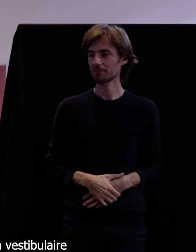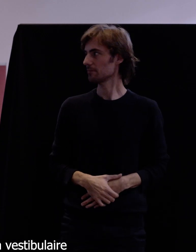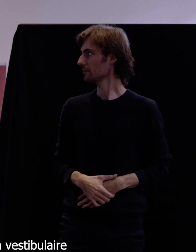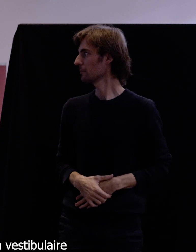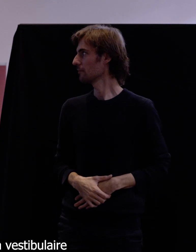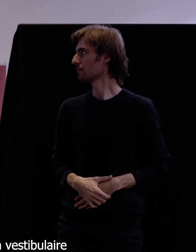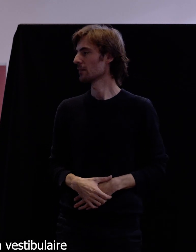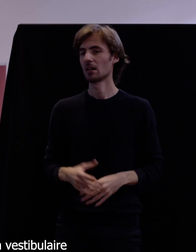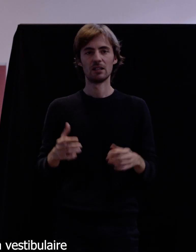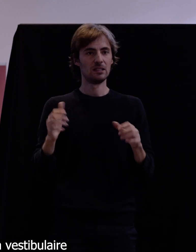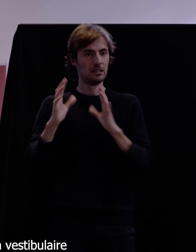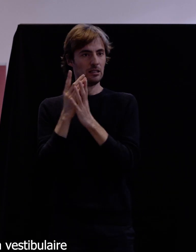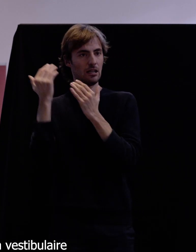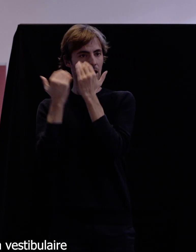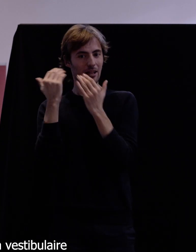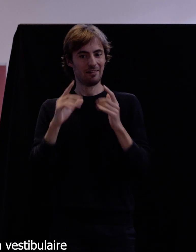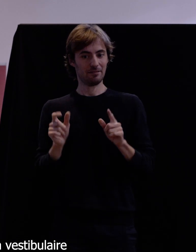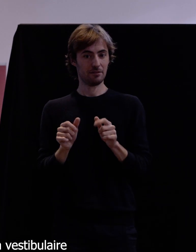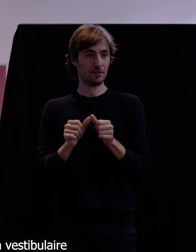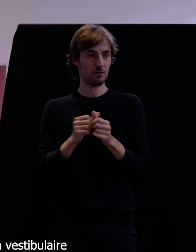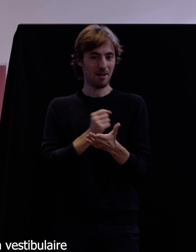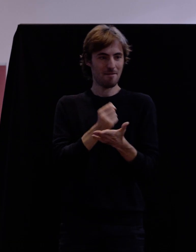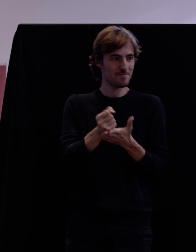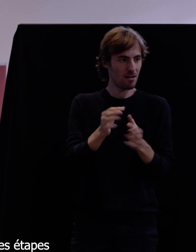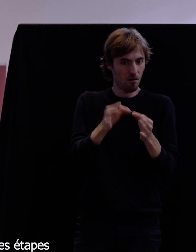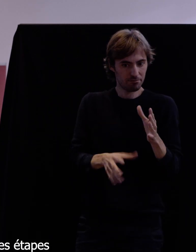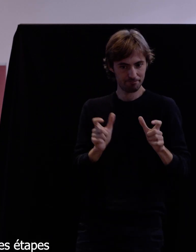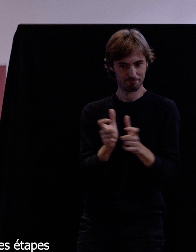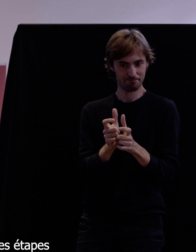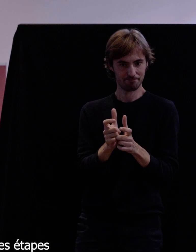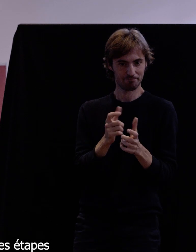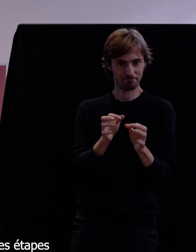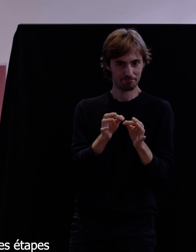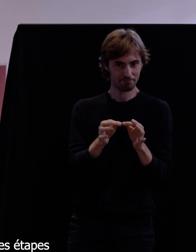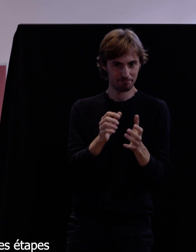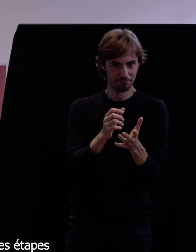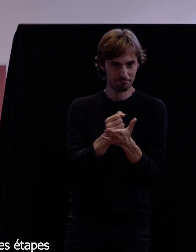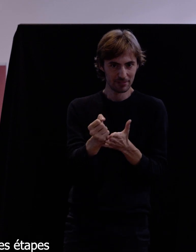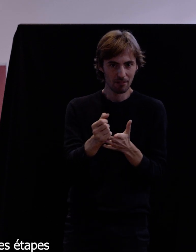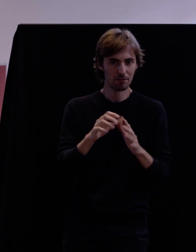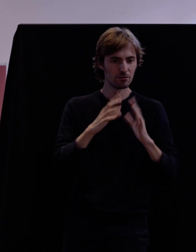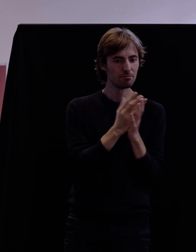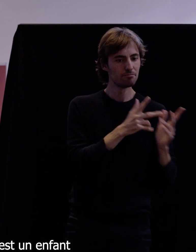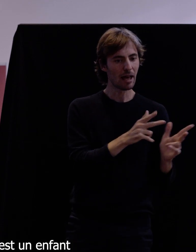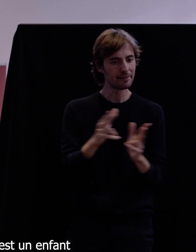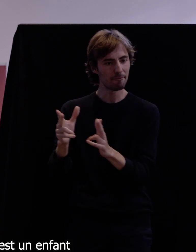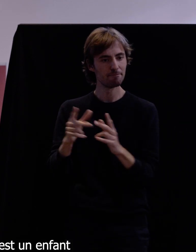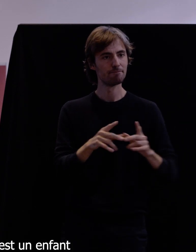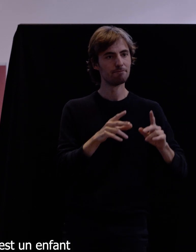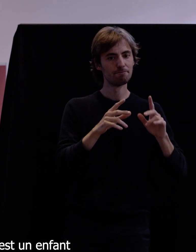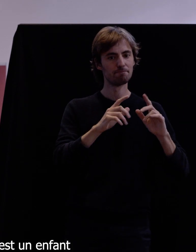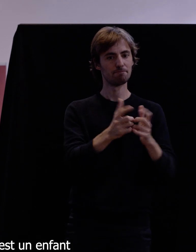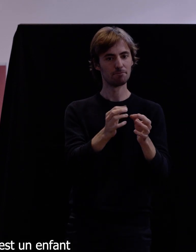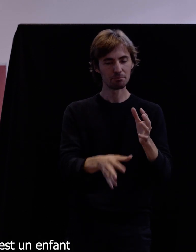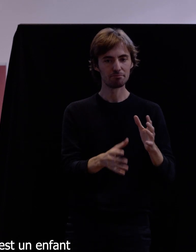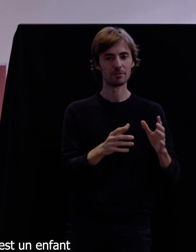qu'on appelle un bilan vestibulaire qui va reprendre les différentes étapes de l'examen clinique. Si on sait que c'est un